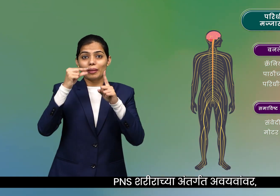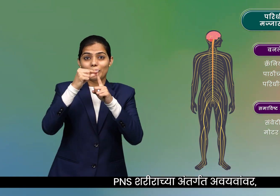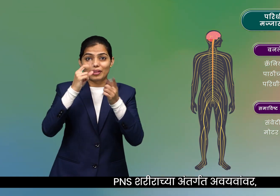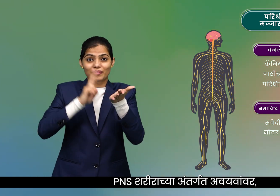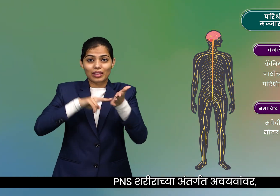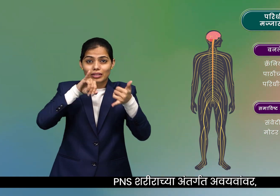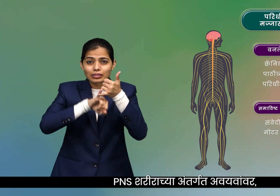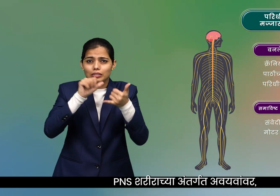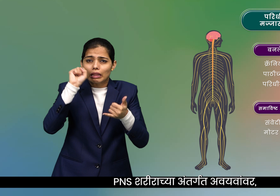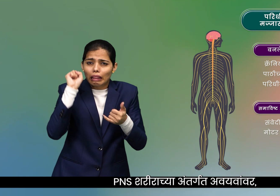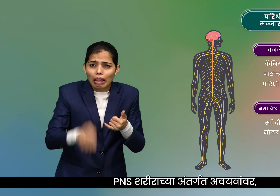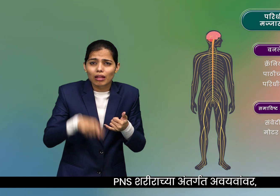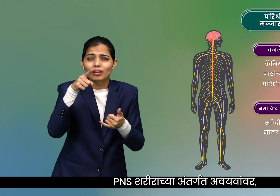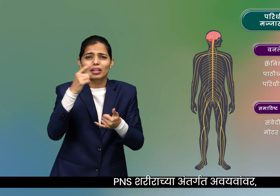PNS शरीराच्या अंतर्गत अवयवांवर,